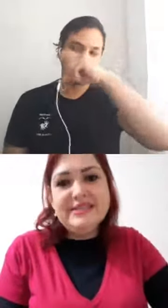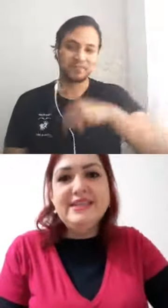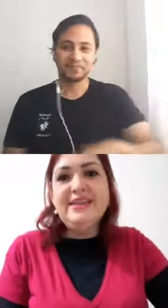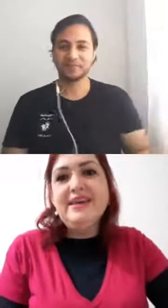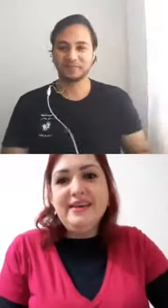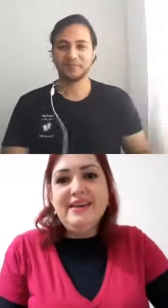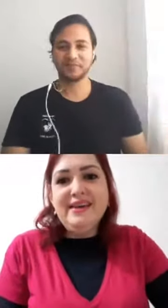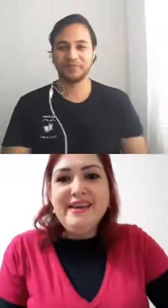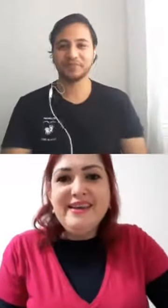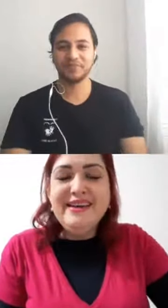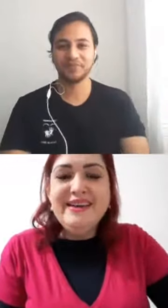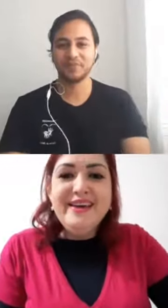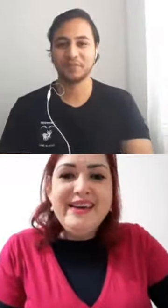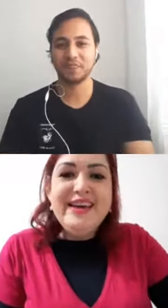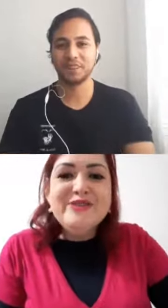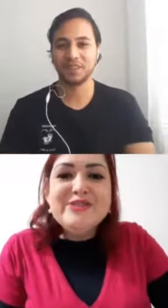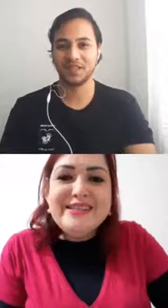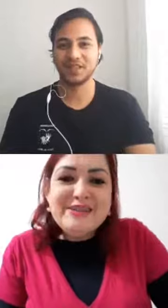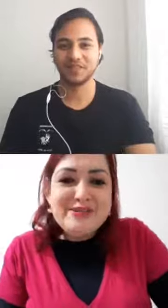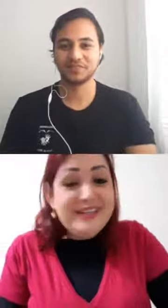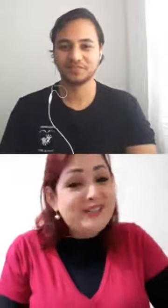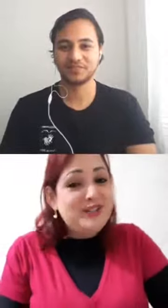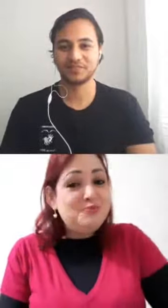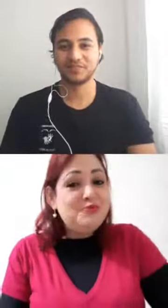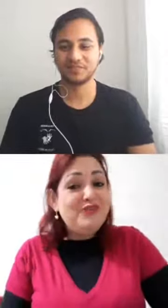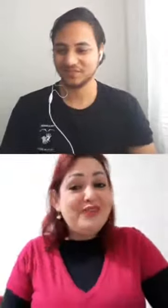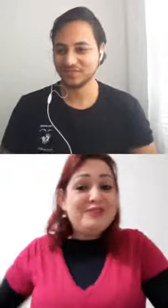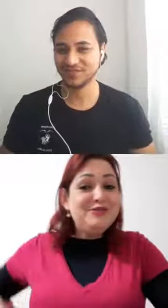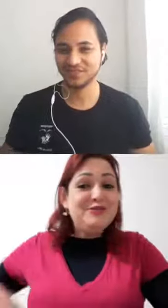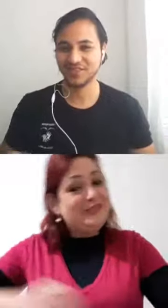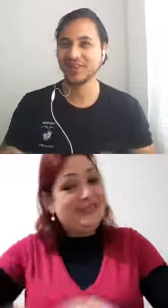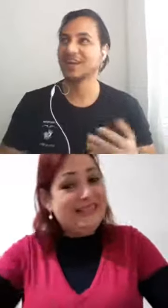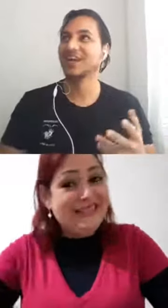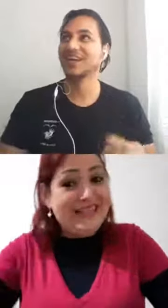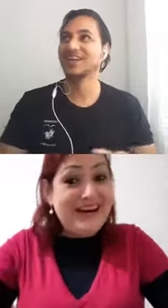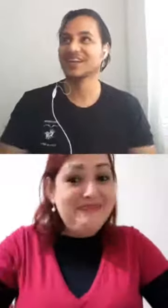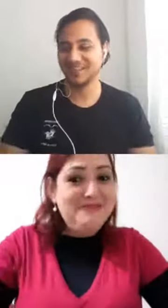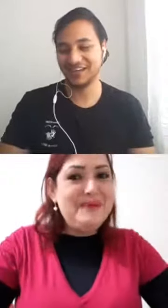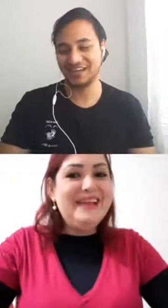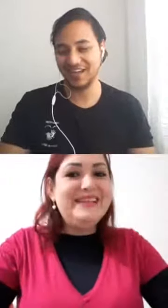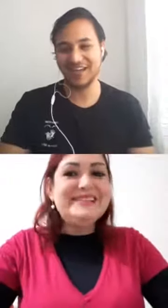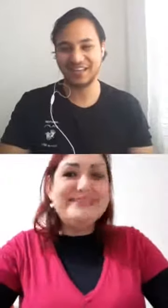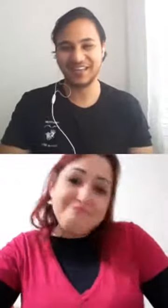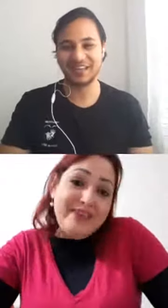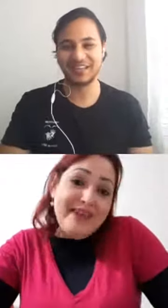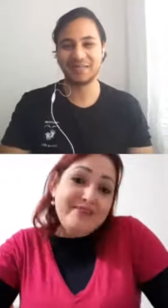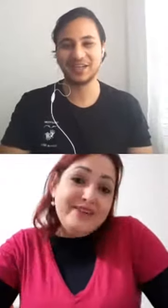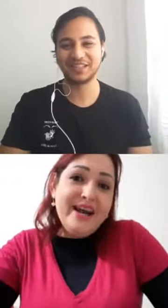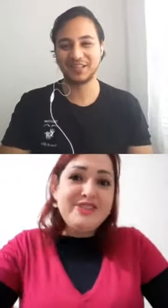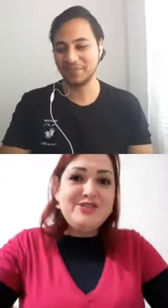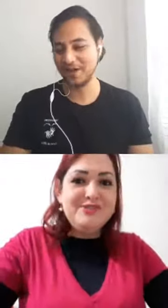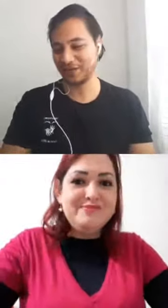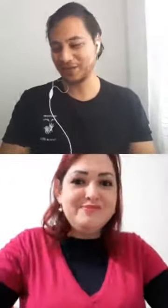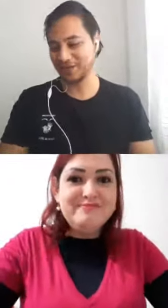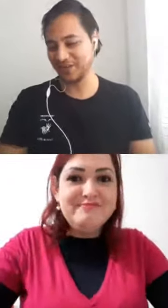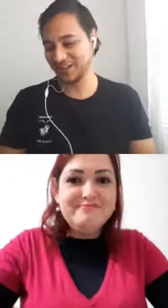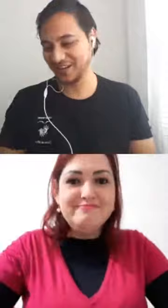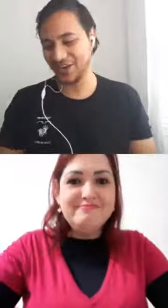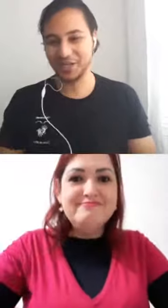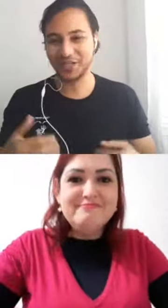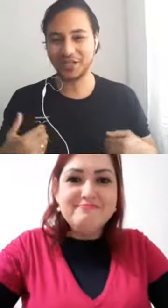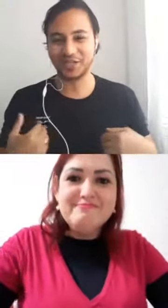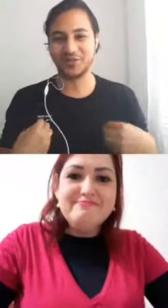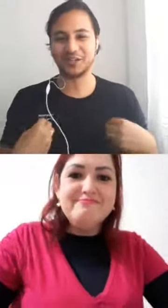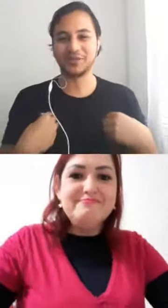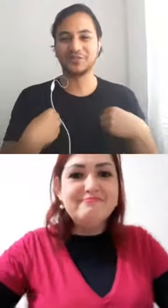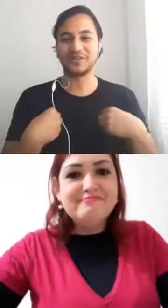difícil, né? Assim, eu não sei se a gente podia falar tudo isso nessa live, mas É, tem, é a tem bastante verdade. papo, né, pra gente falar. Eu